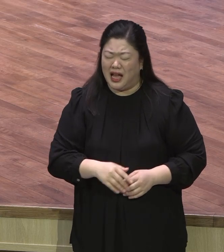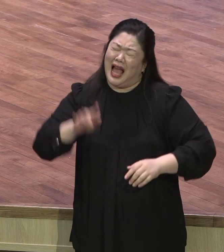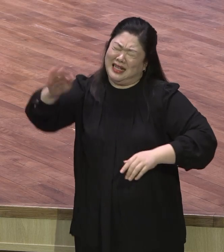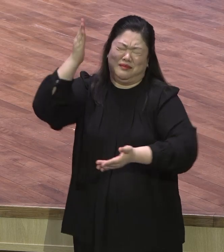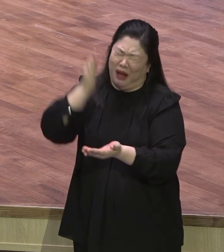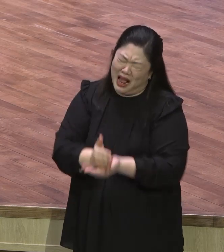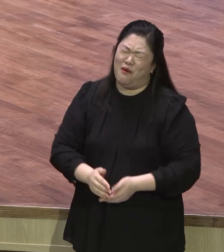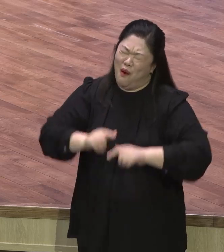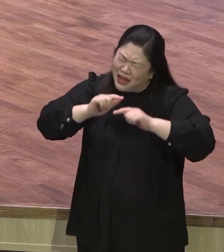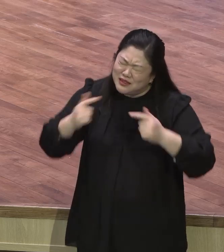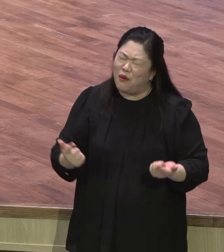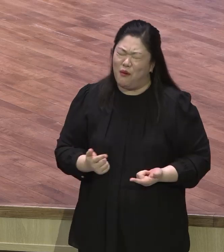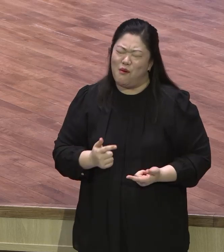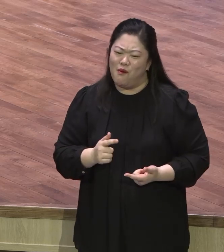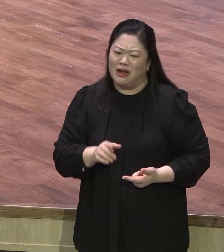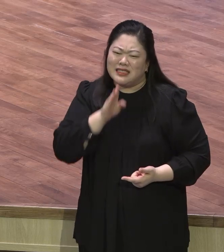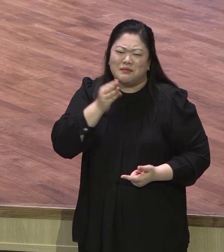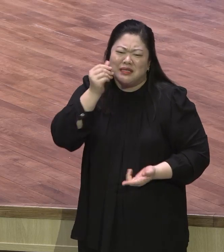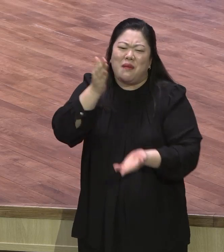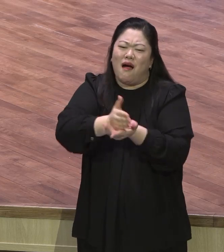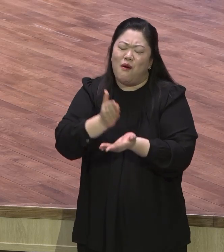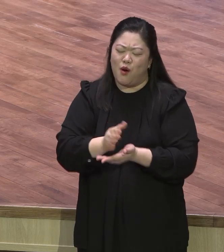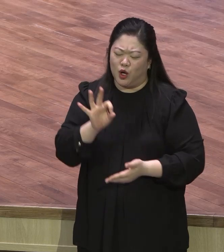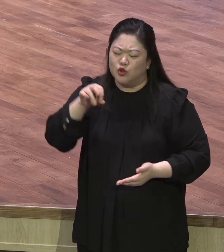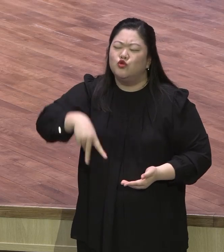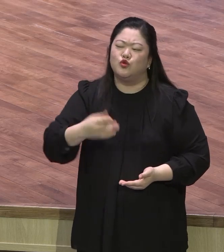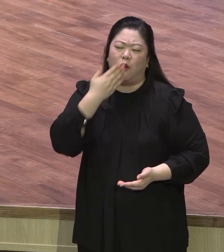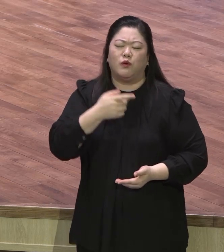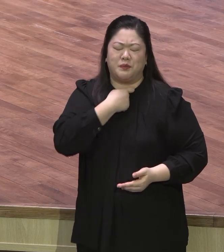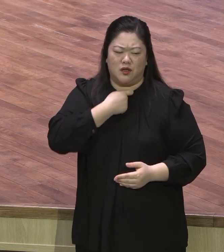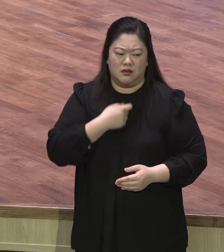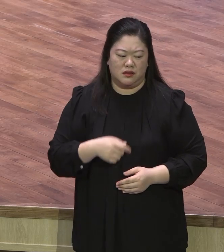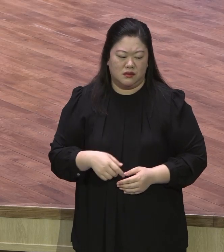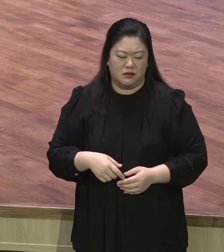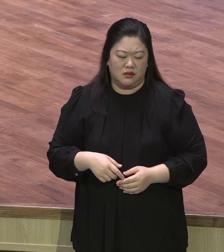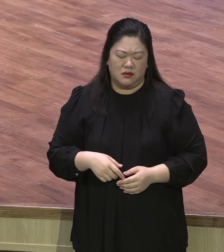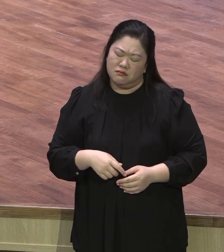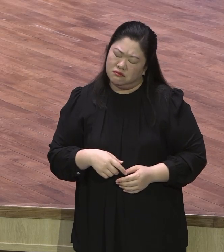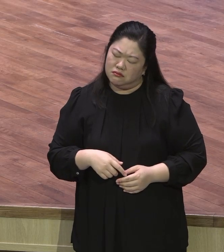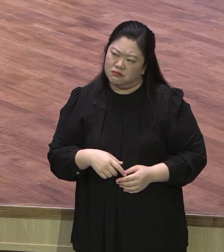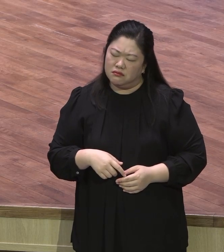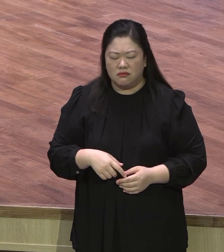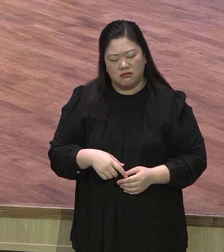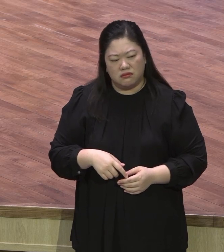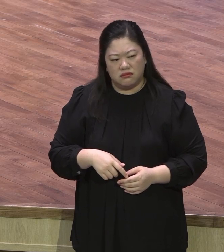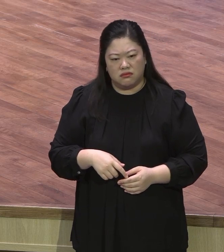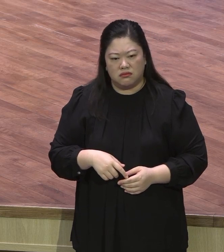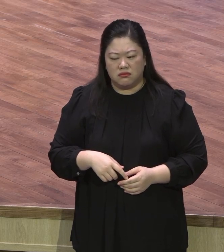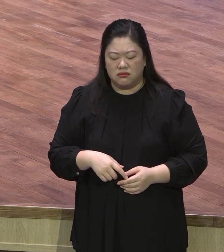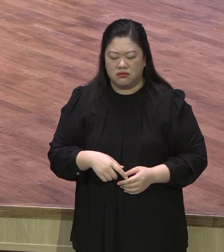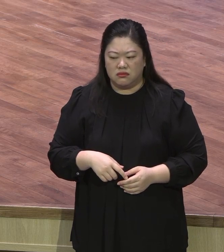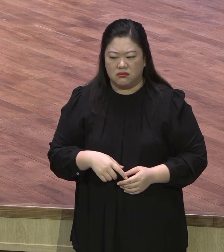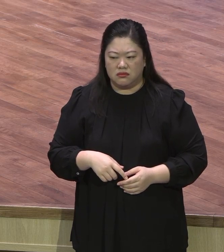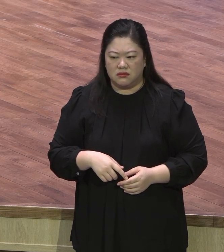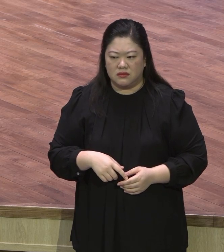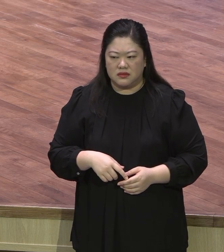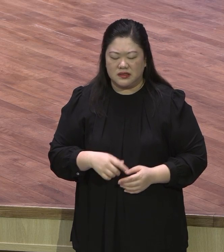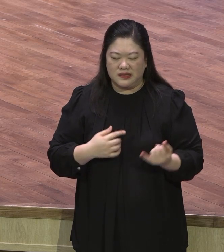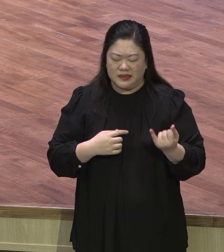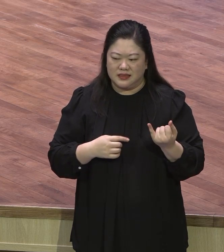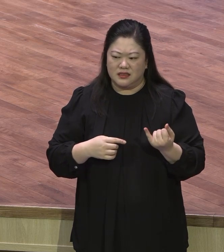그렇게 말을 하니까 조금 마음이 조금 그렇게 열이 살짝